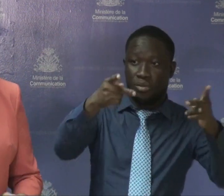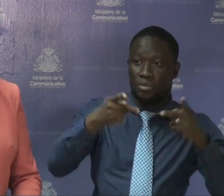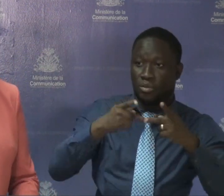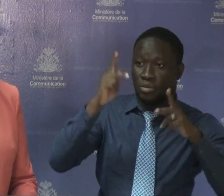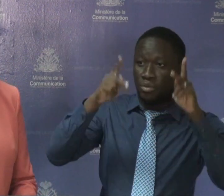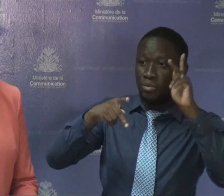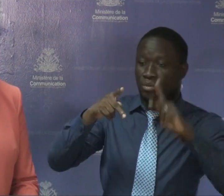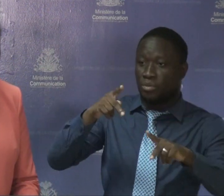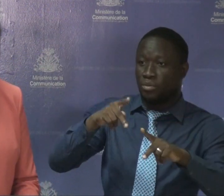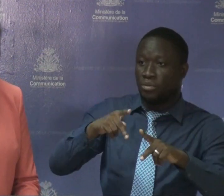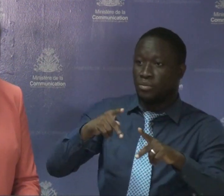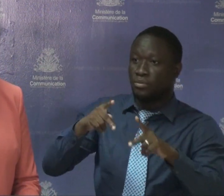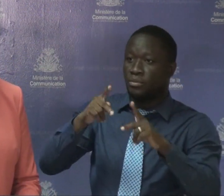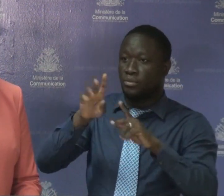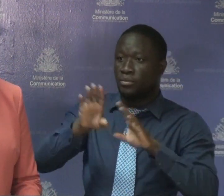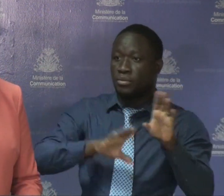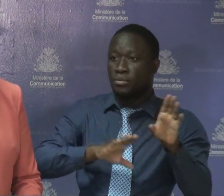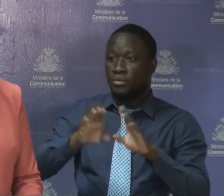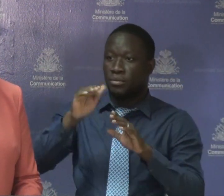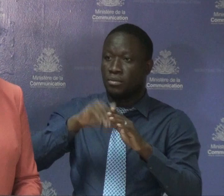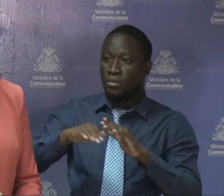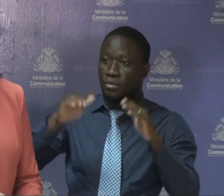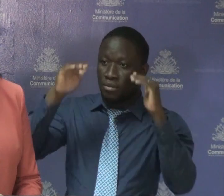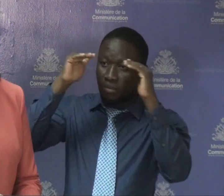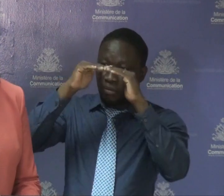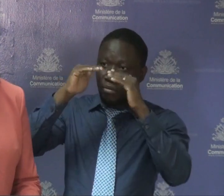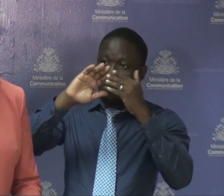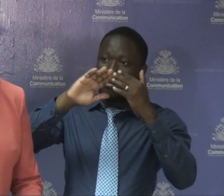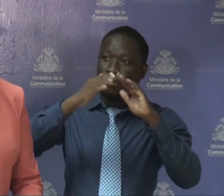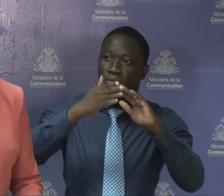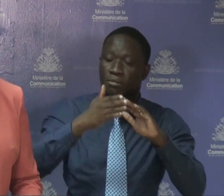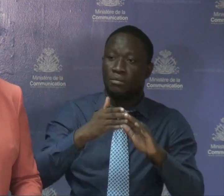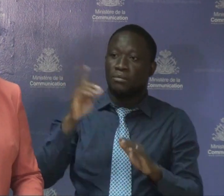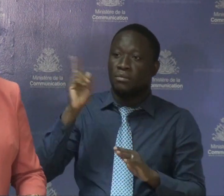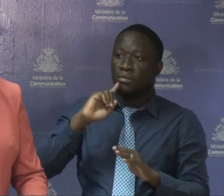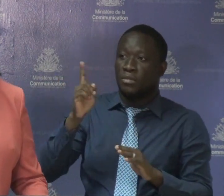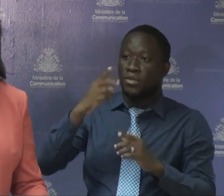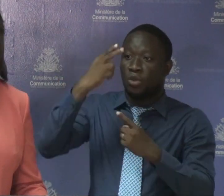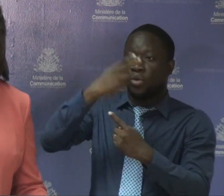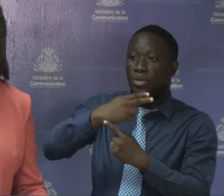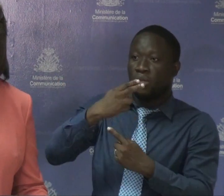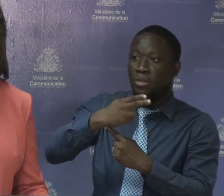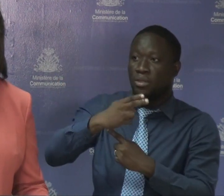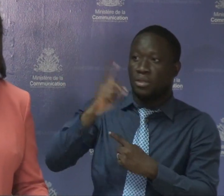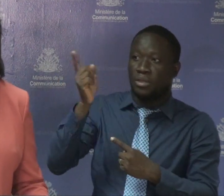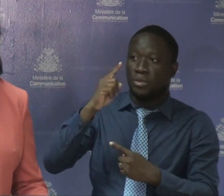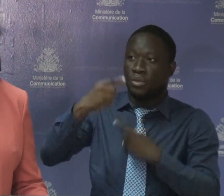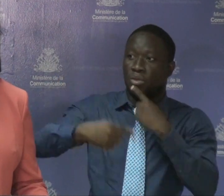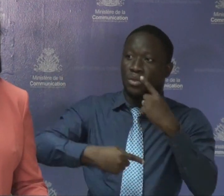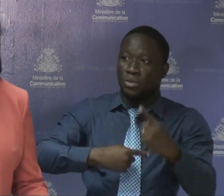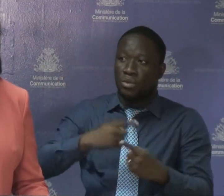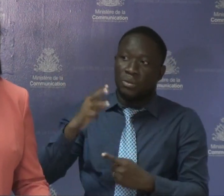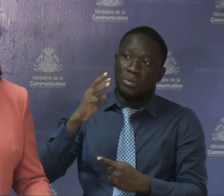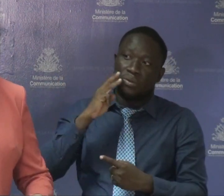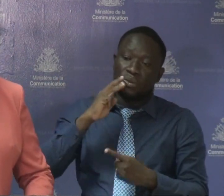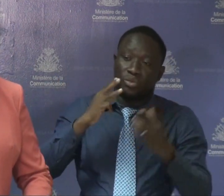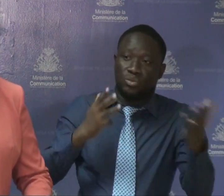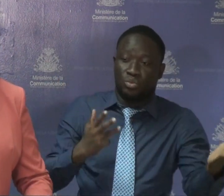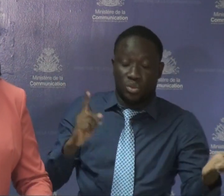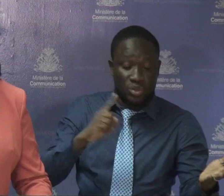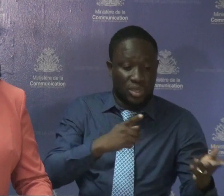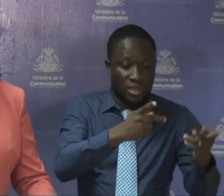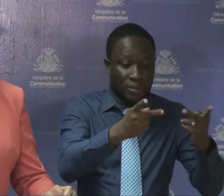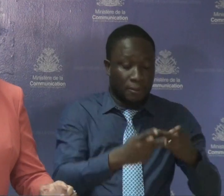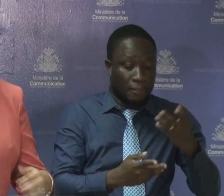Port-au-Prince. Maintenant, ce qui sera fait au niveau de la zone, où seront placés les hôtels, où est-ce qu'on va placer les eaux usées, où est-ce qu'on